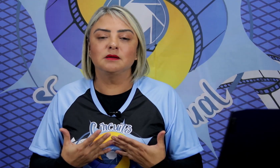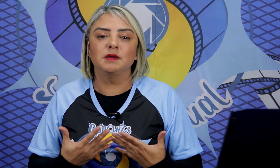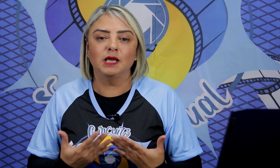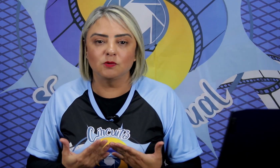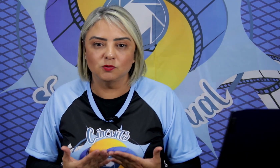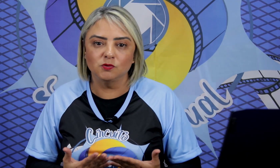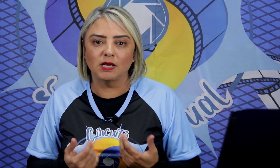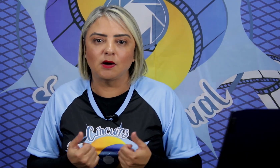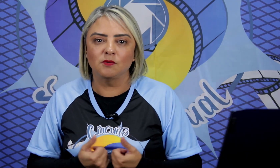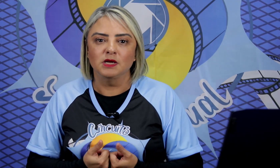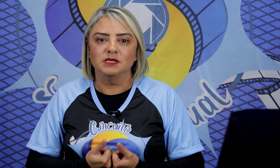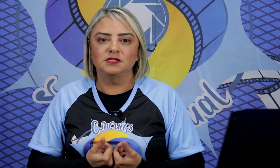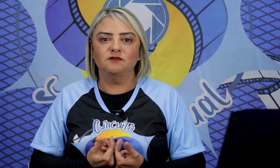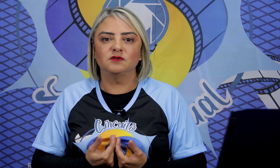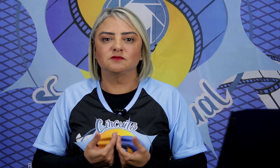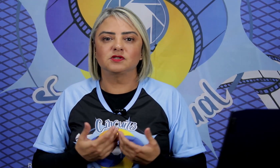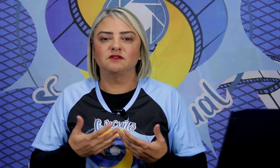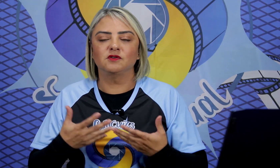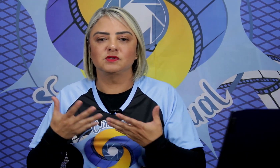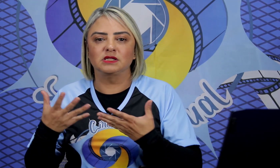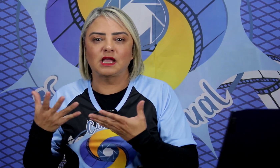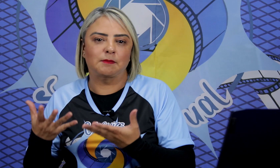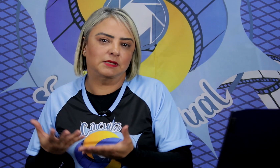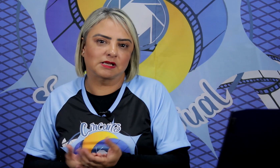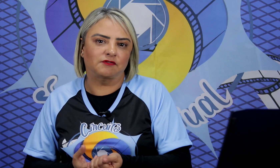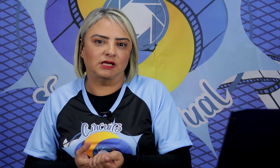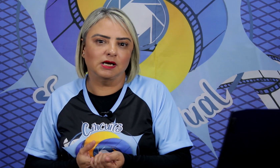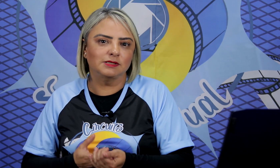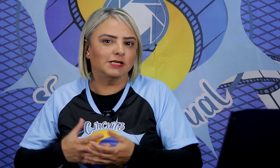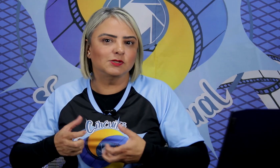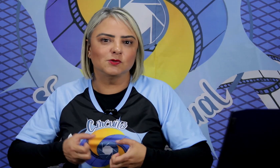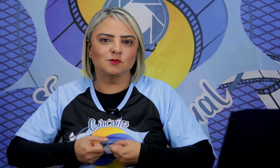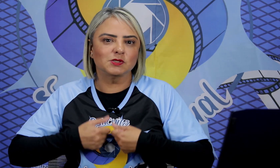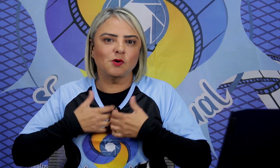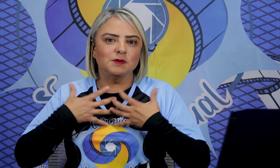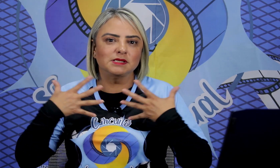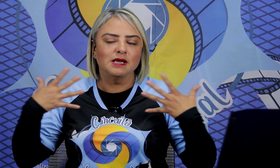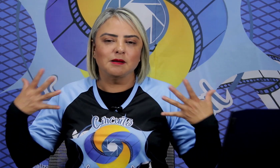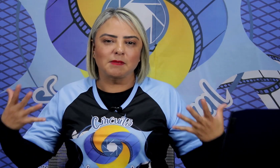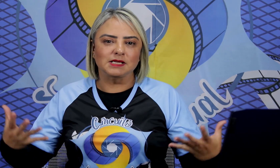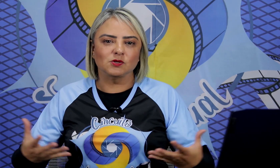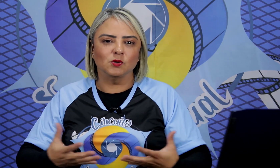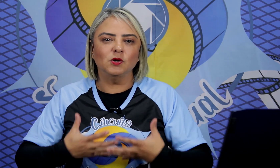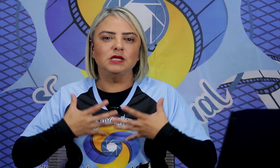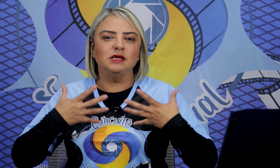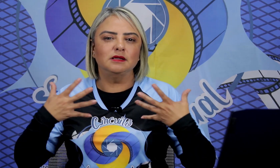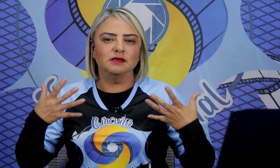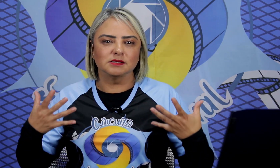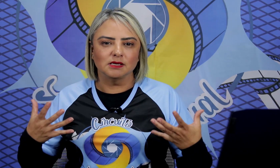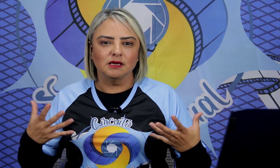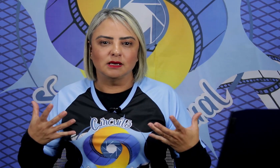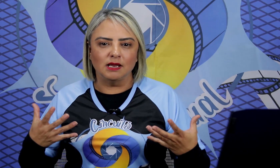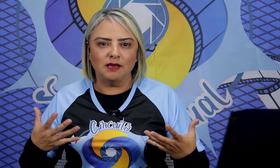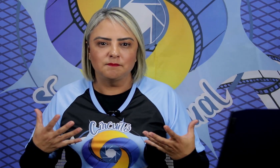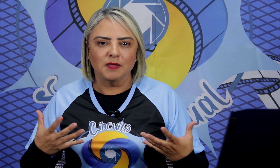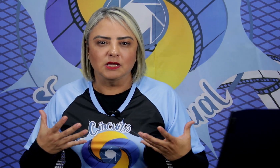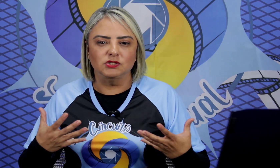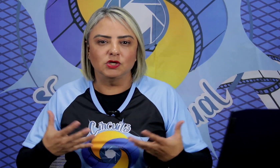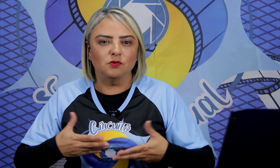também é cultural. Se você vê os intérpretes africanos, eles usam umas roupas mais coloridas, né? De